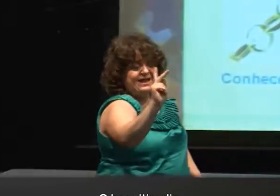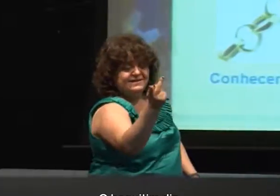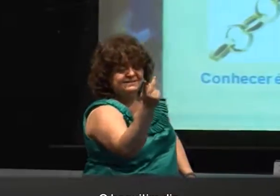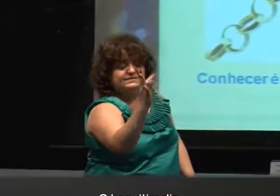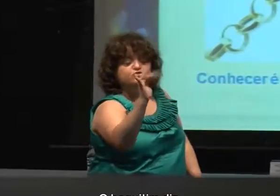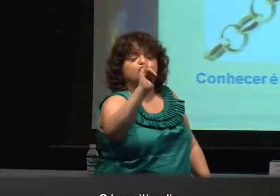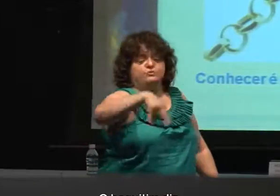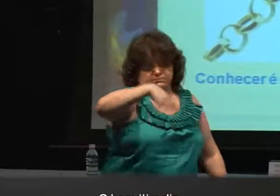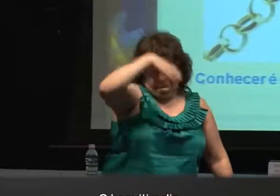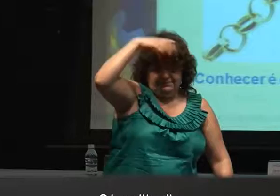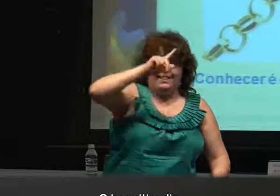Bakhtin,